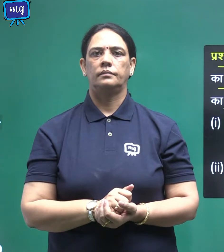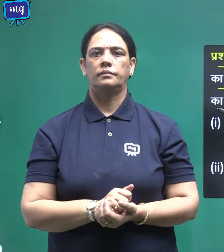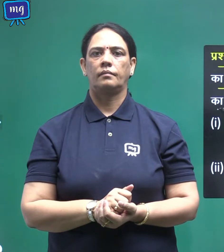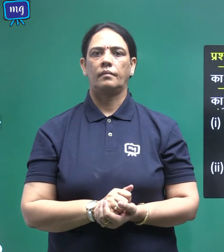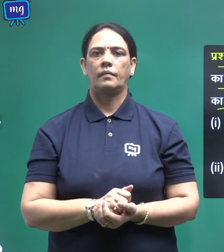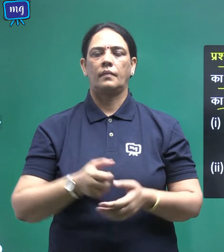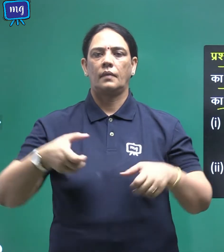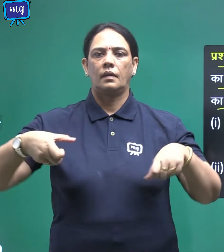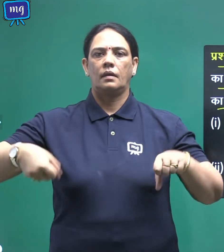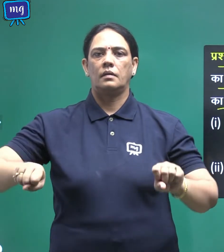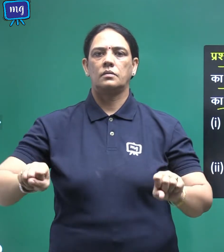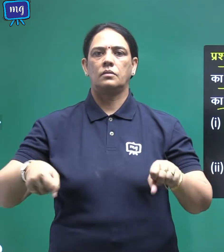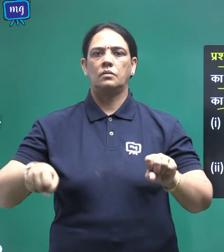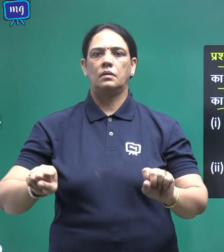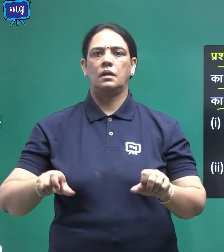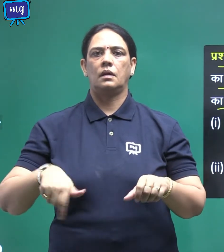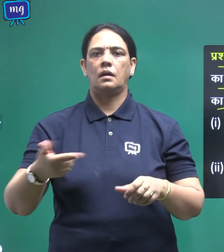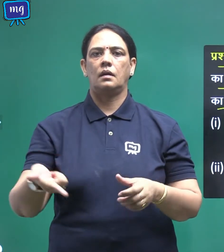स्कूटर का